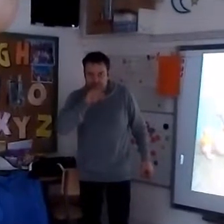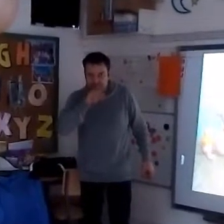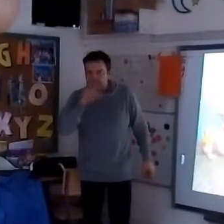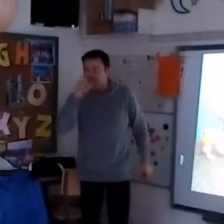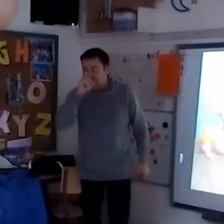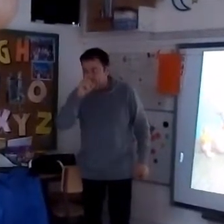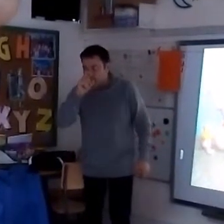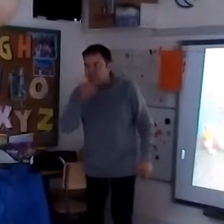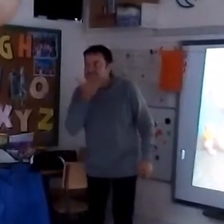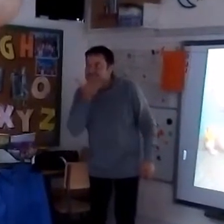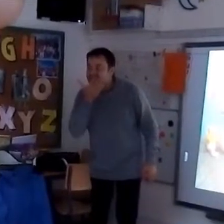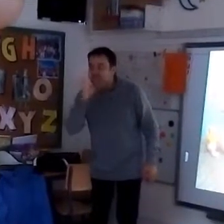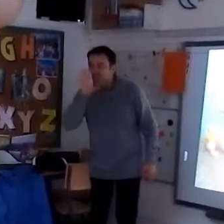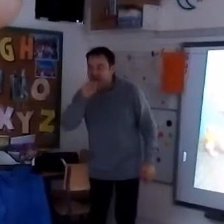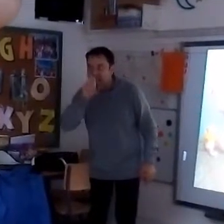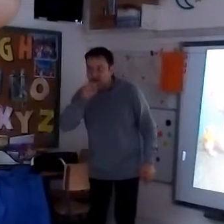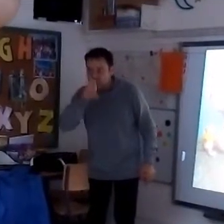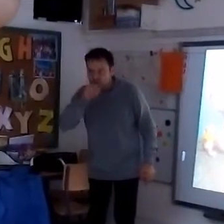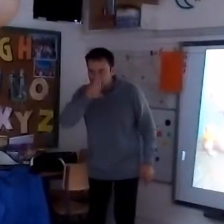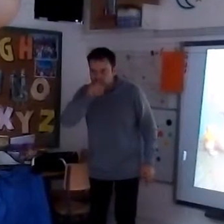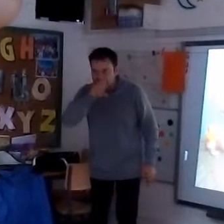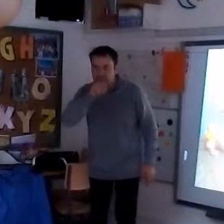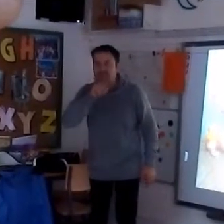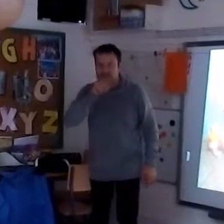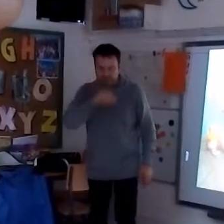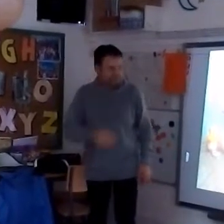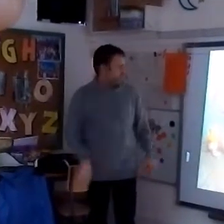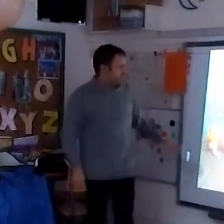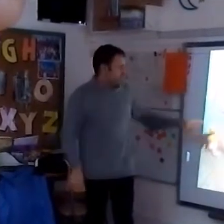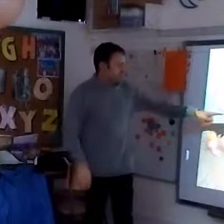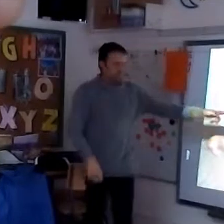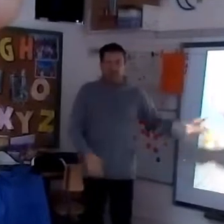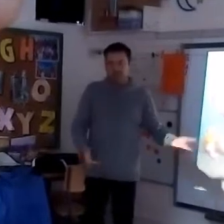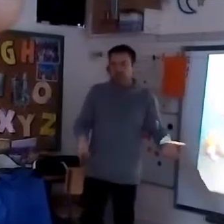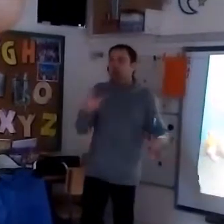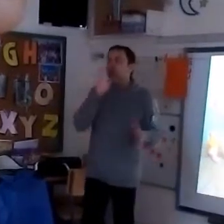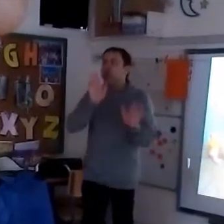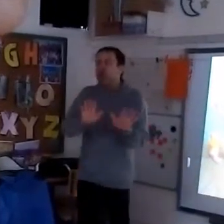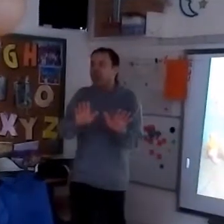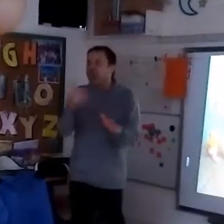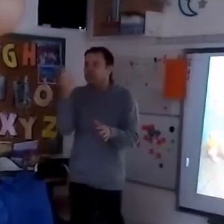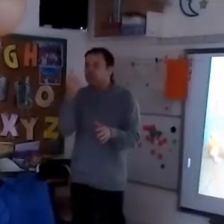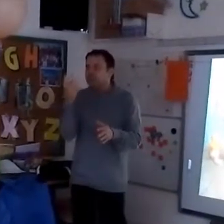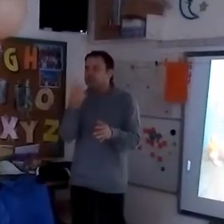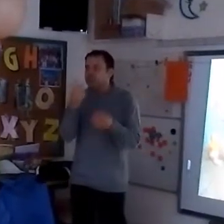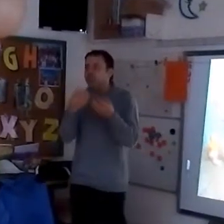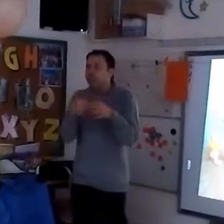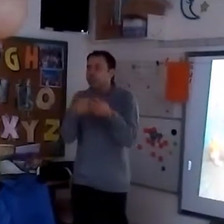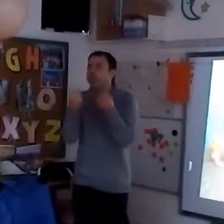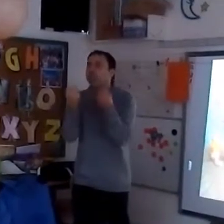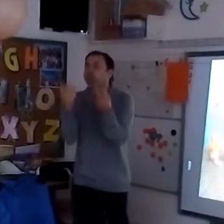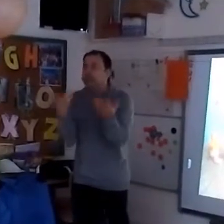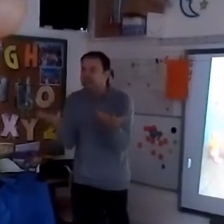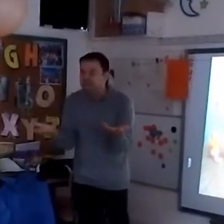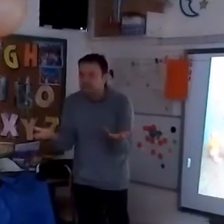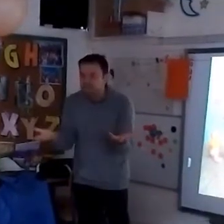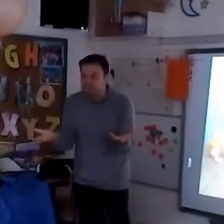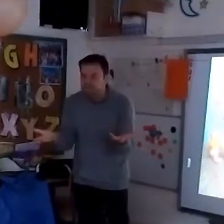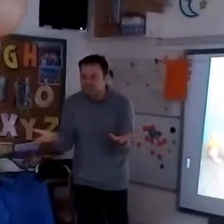pequeñito. Acordaros del signo de pato, ¿vale? Un patito. Ahora, claro, ¿cuántos huevos quedan ahora